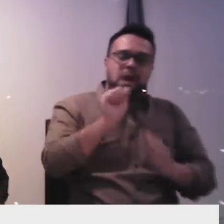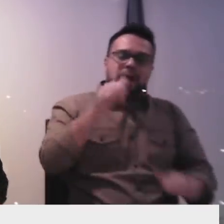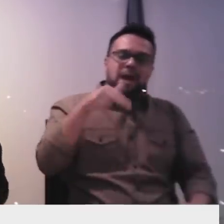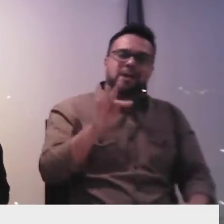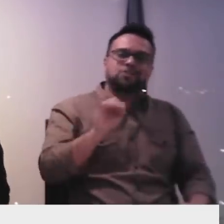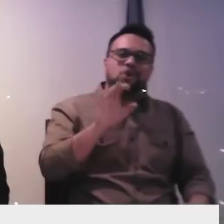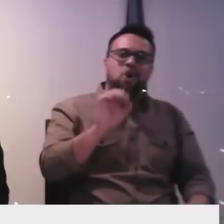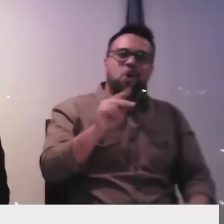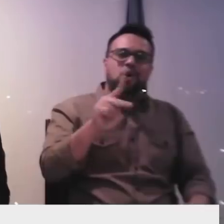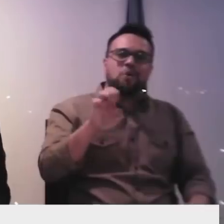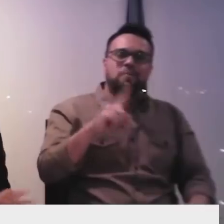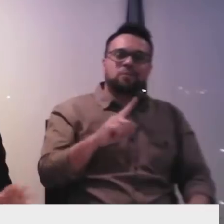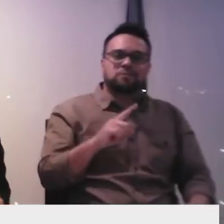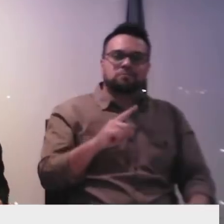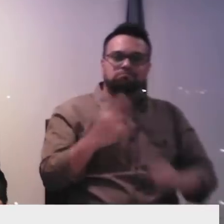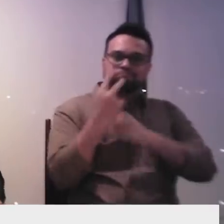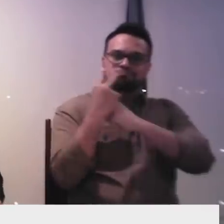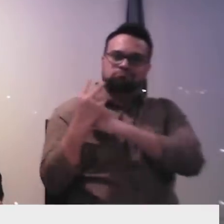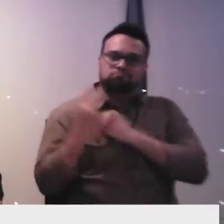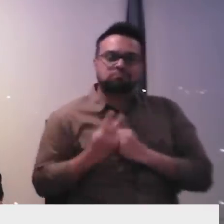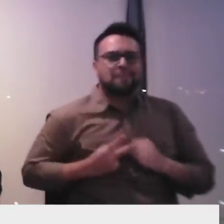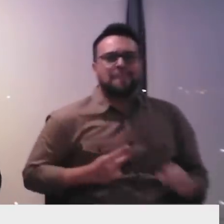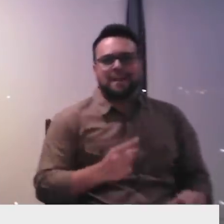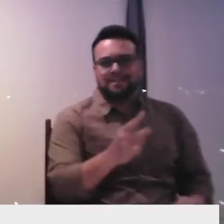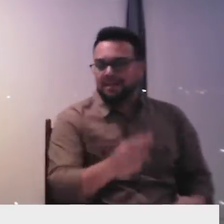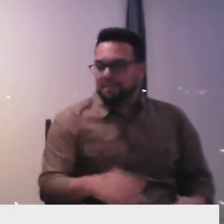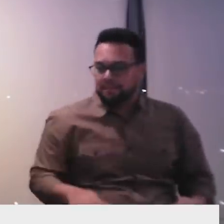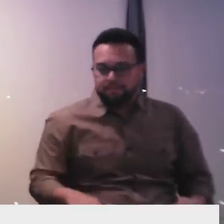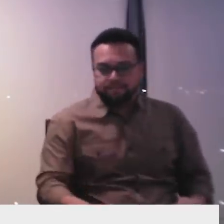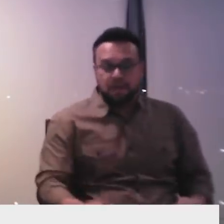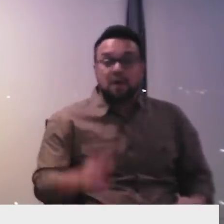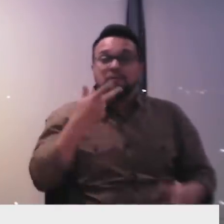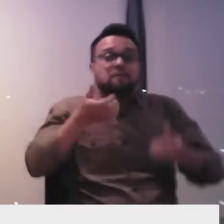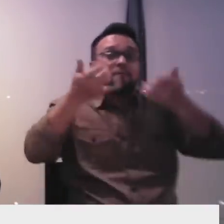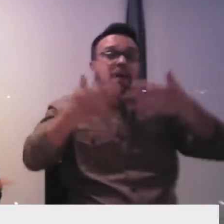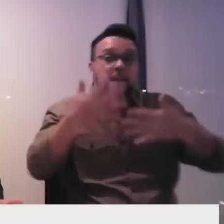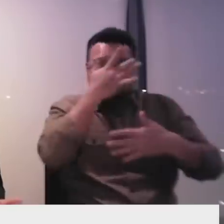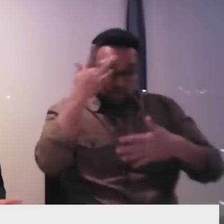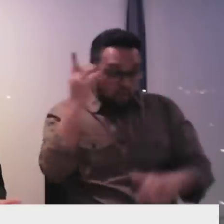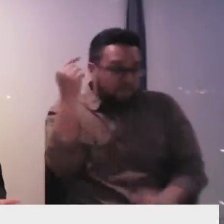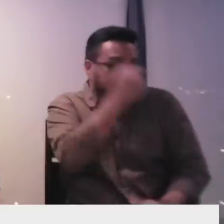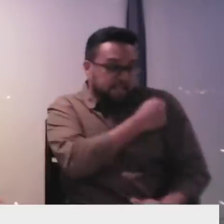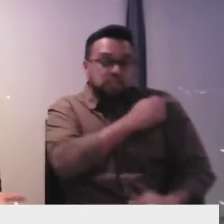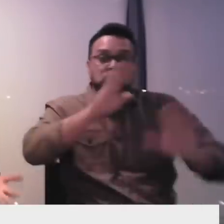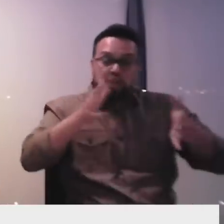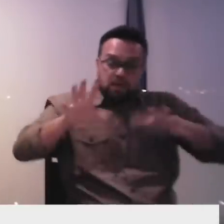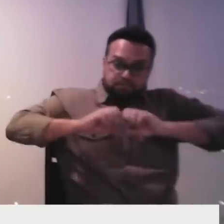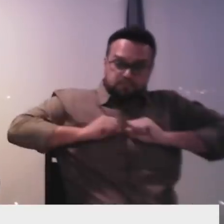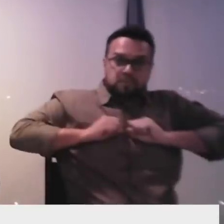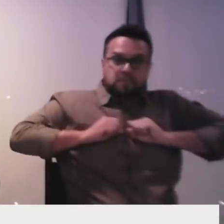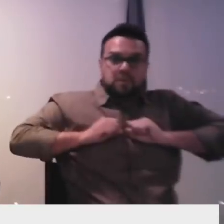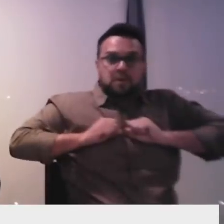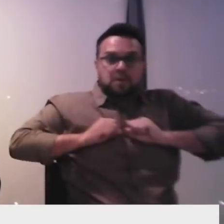Uma outra matéria também aqui, fugiu daqui, tá? E dizendo que a vacina, para quem já foi infectado, não é